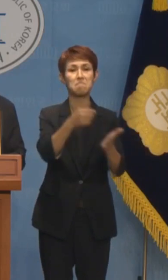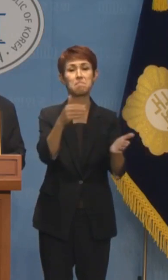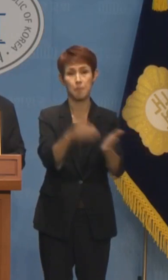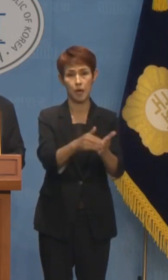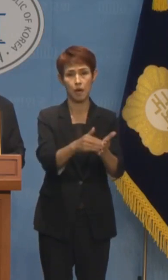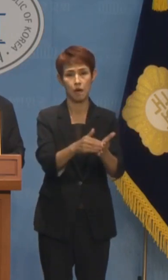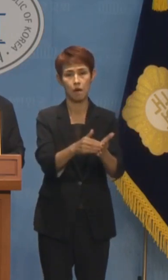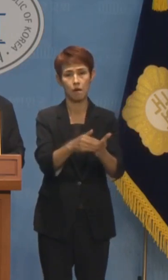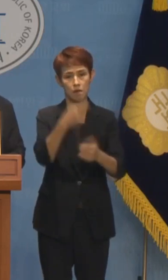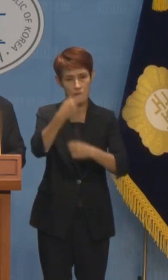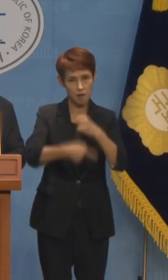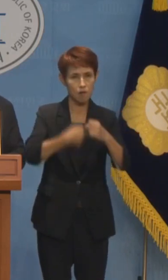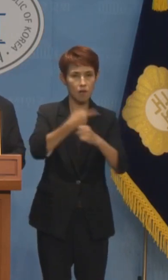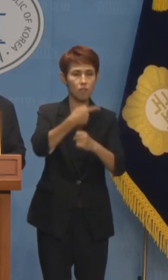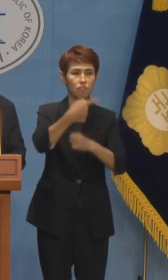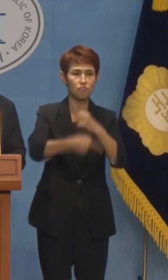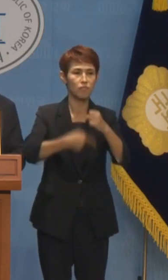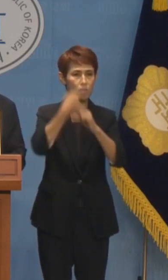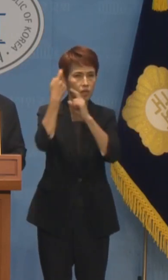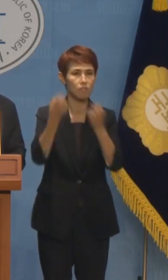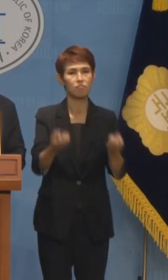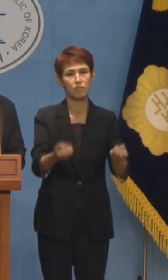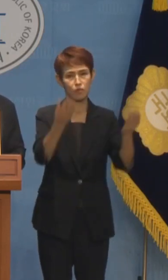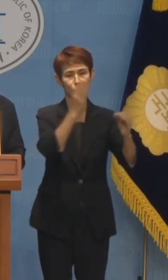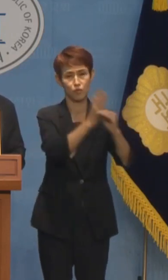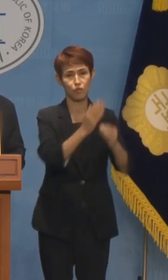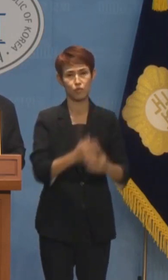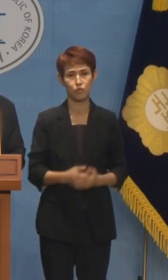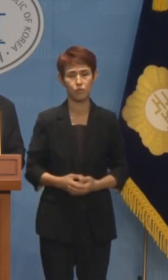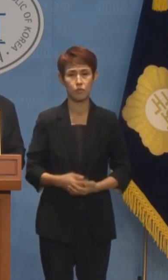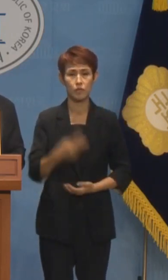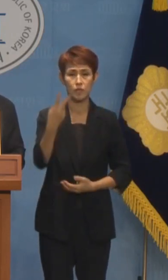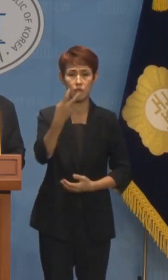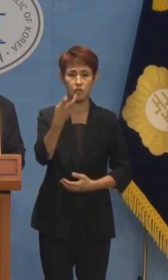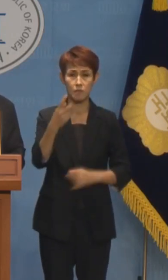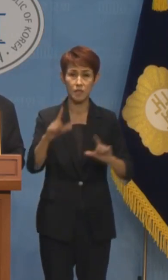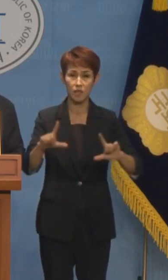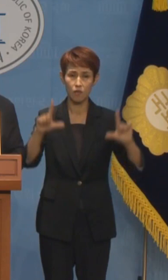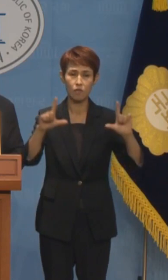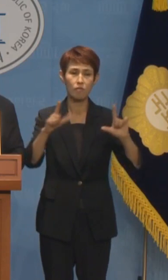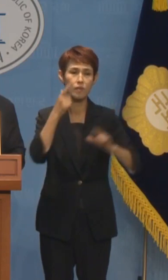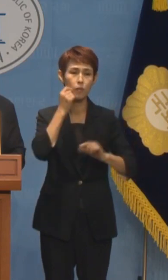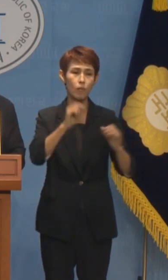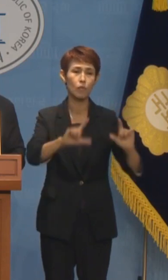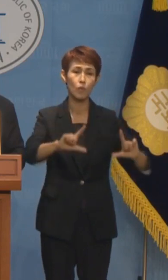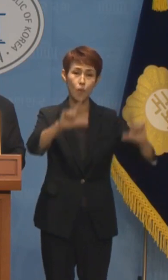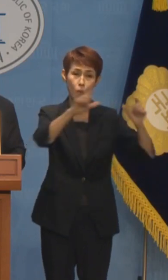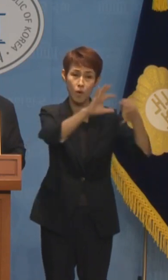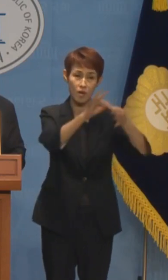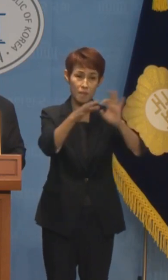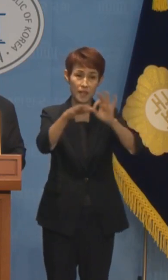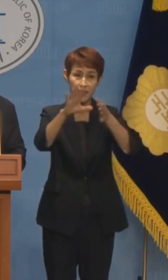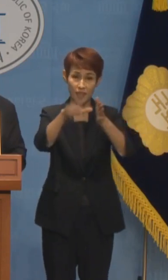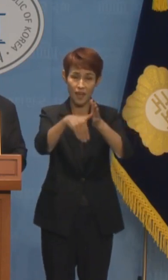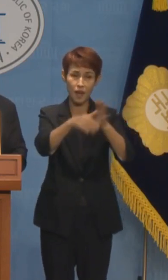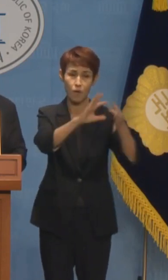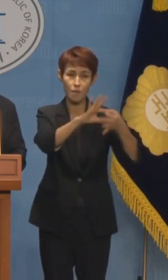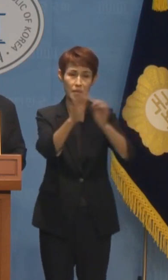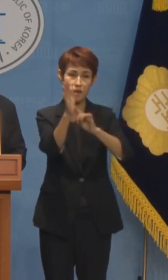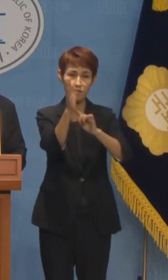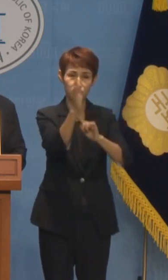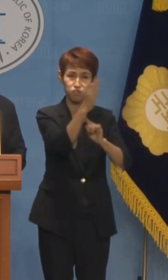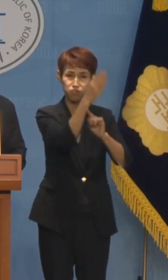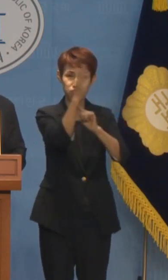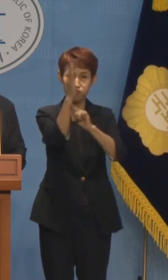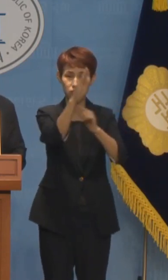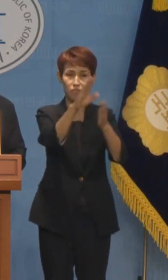매년 기념행사를 진행하고 있습니다 2021년 도쿄올림픽에서 도에 독도를 자신의